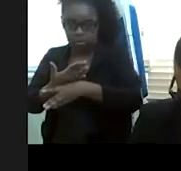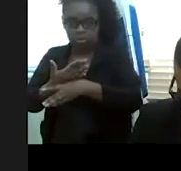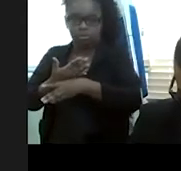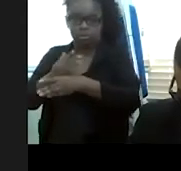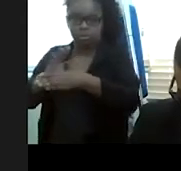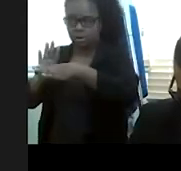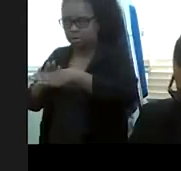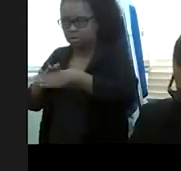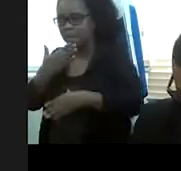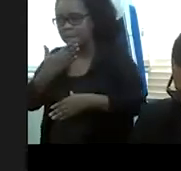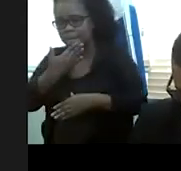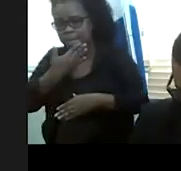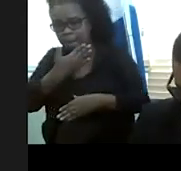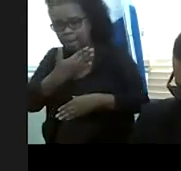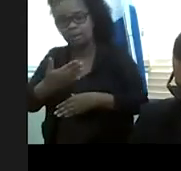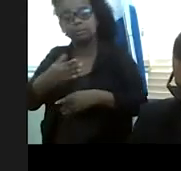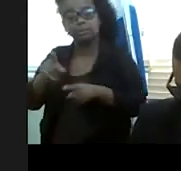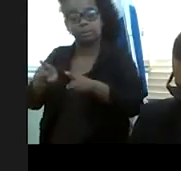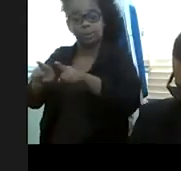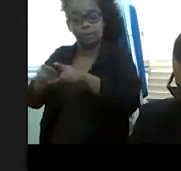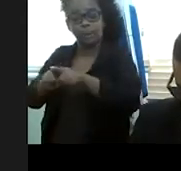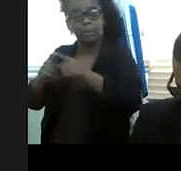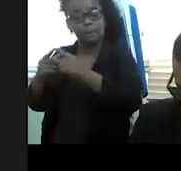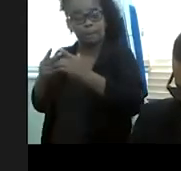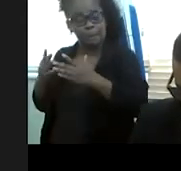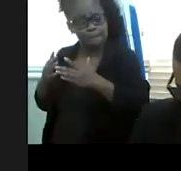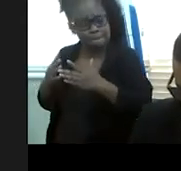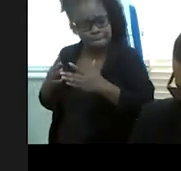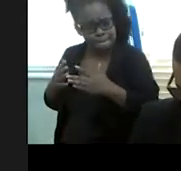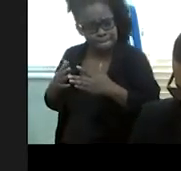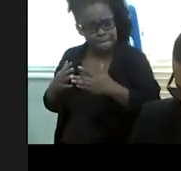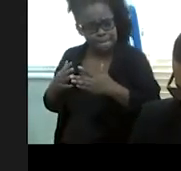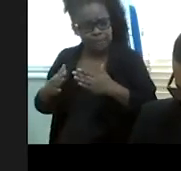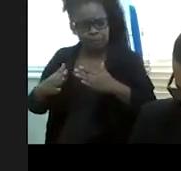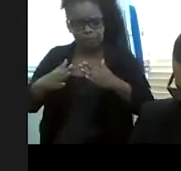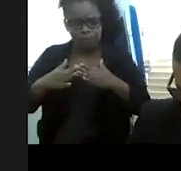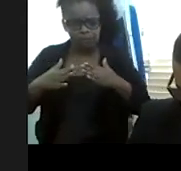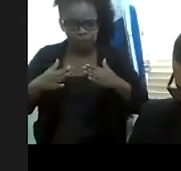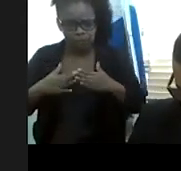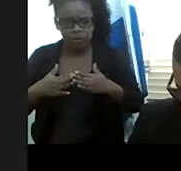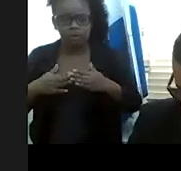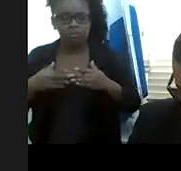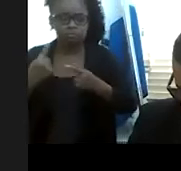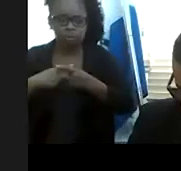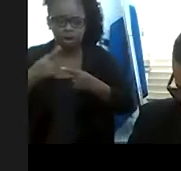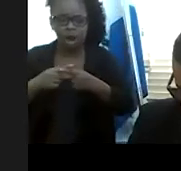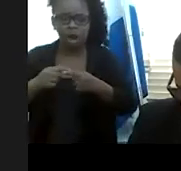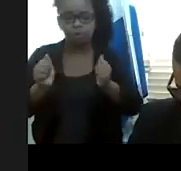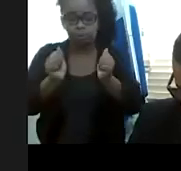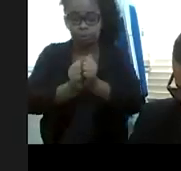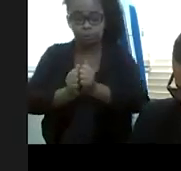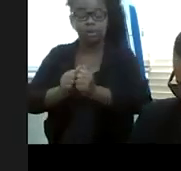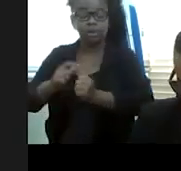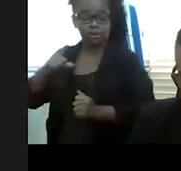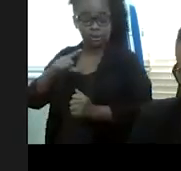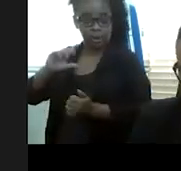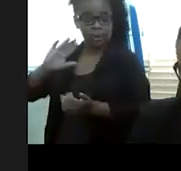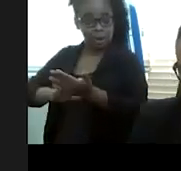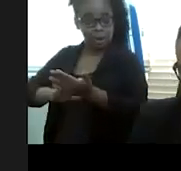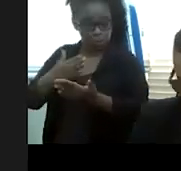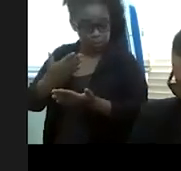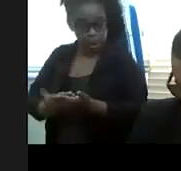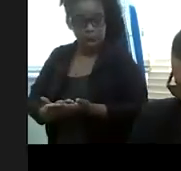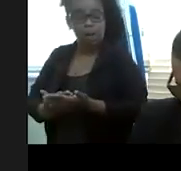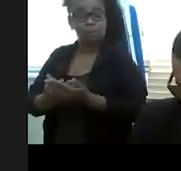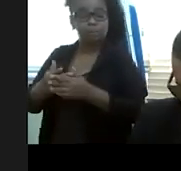aqui a Vossa Excelência, porque estou vendo que ao lado de Vossa Excelência está uma intérprete de Libras, né?